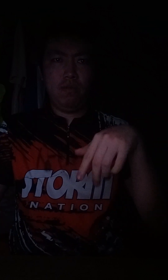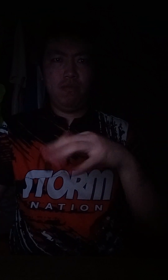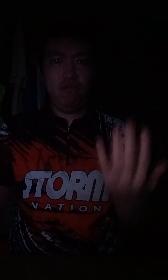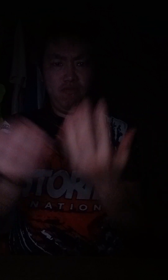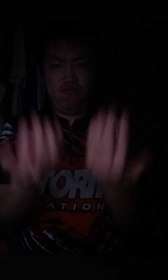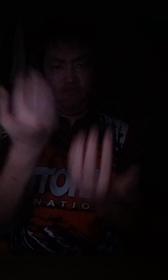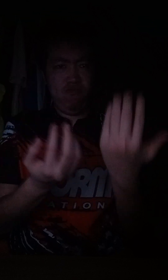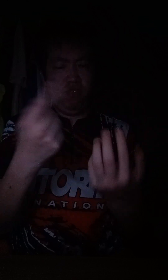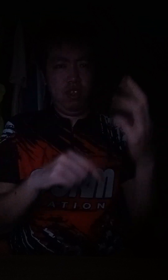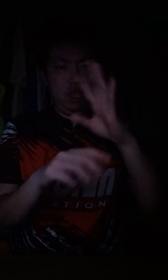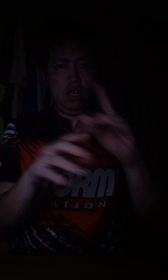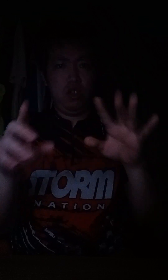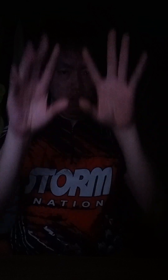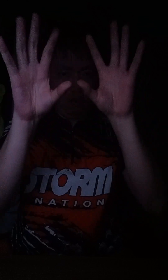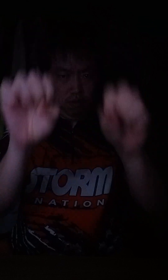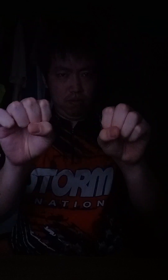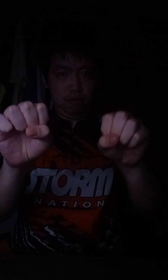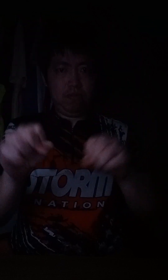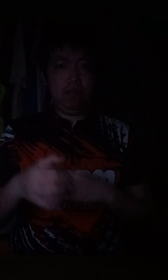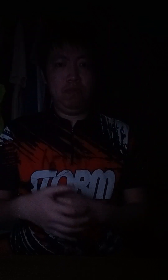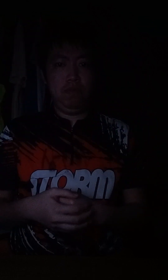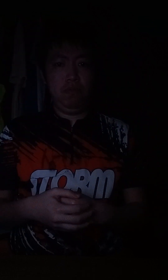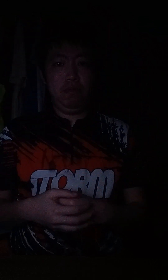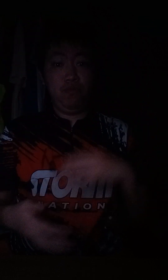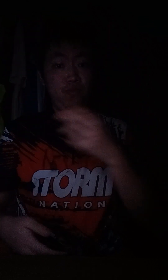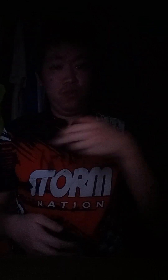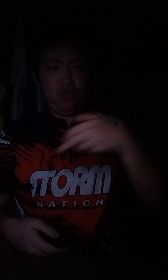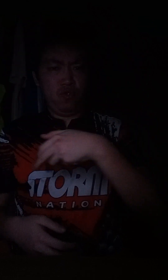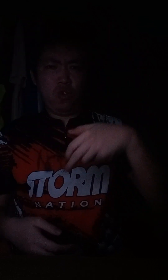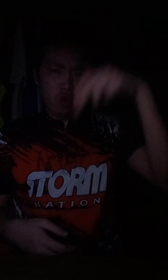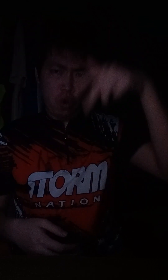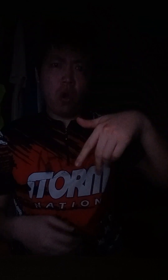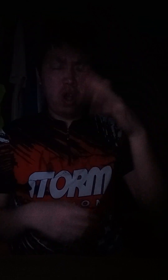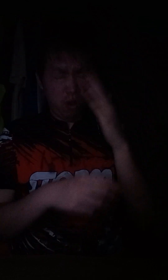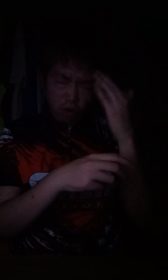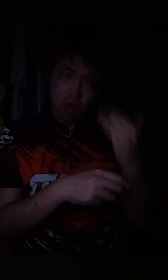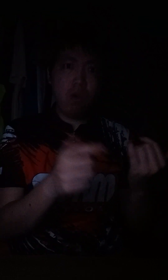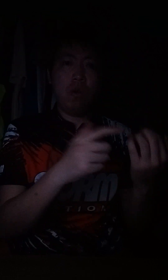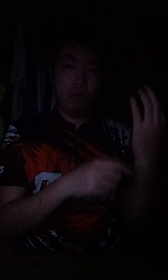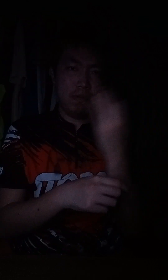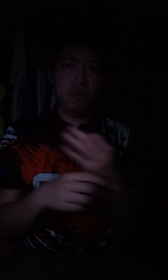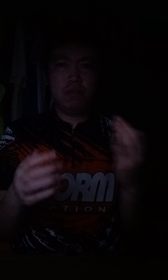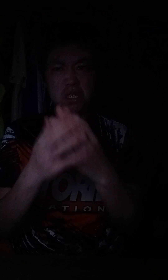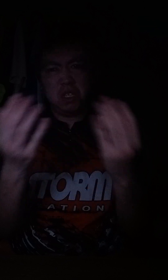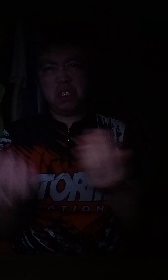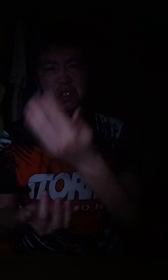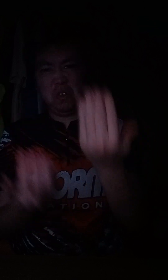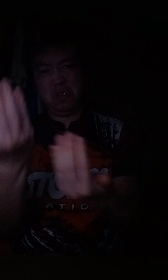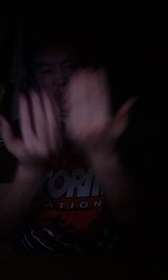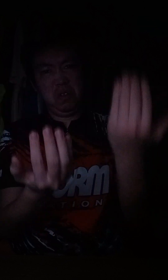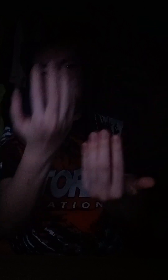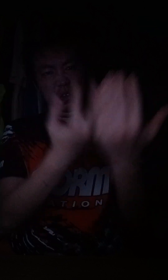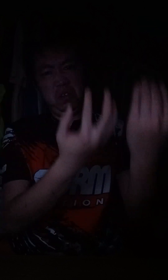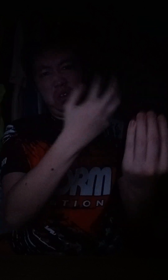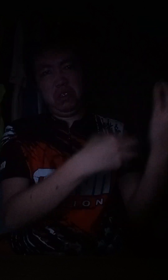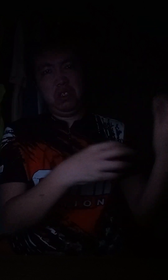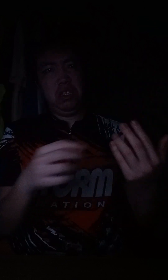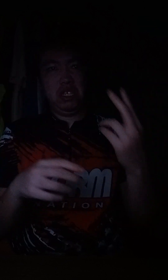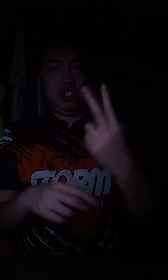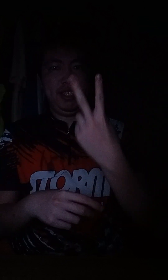약 25분 만에 꺼졌습니다. 이 불로 다친 사람은 없었지만 점포 등 건물 약 50제곱미터가 타 소방치산